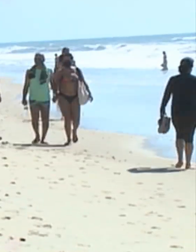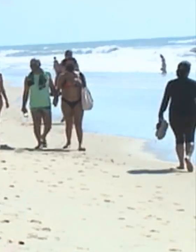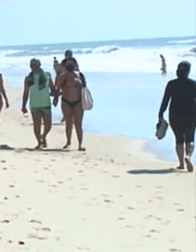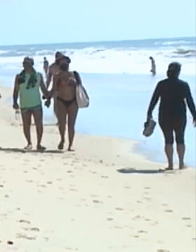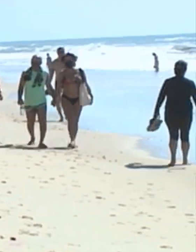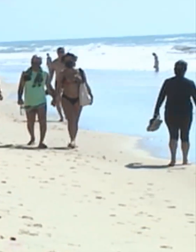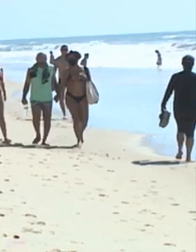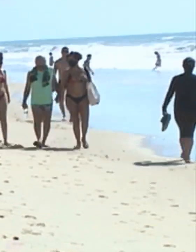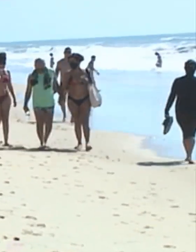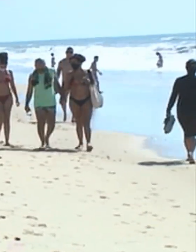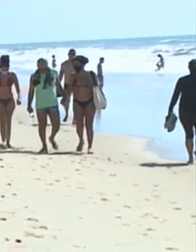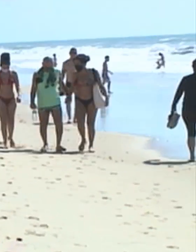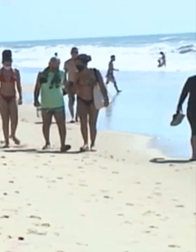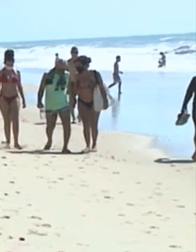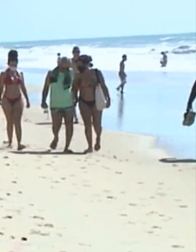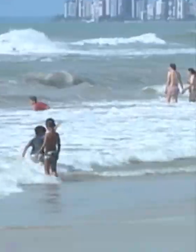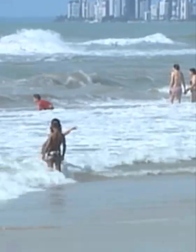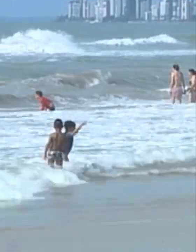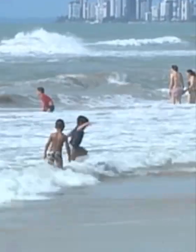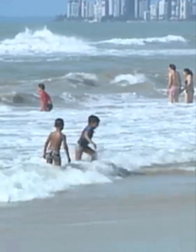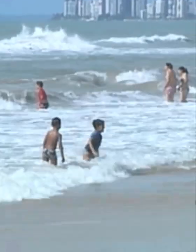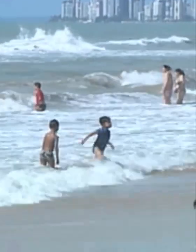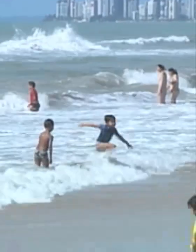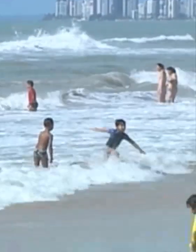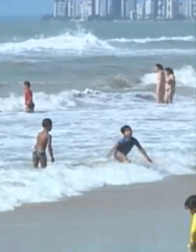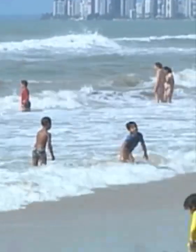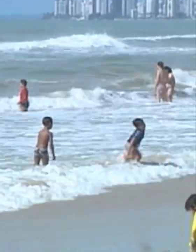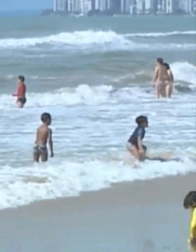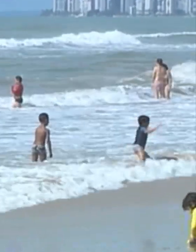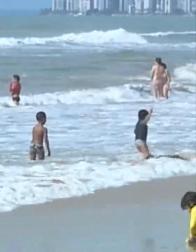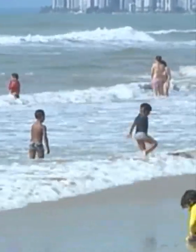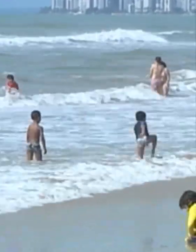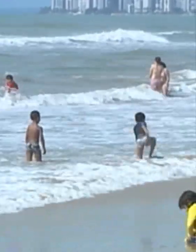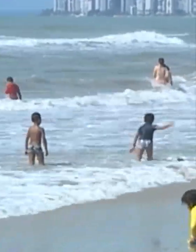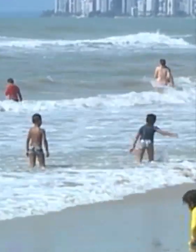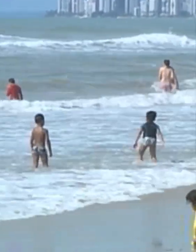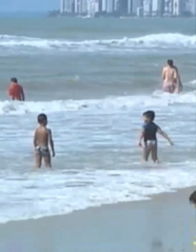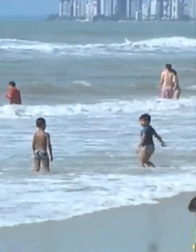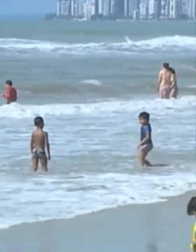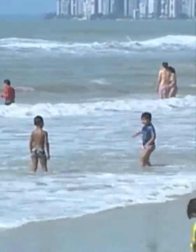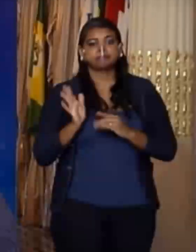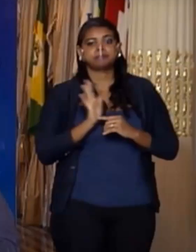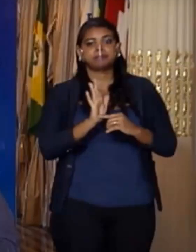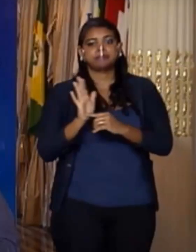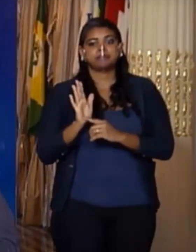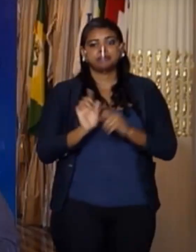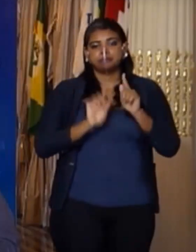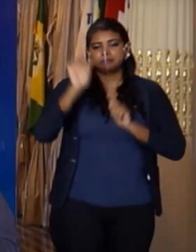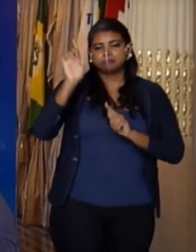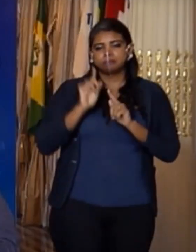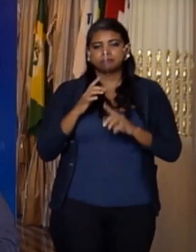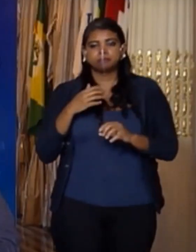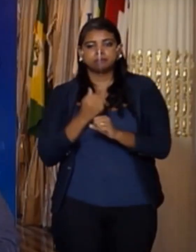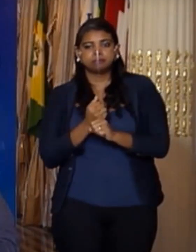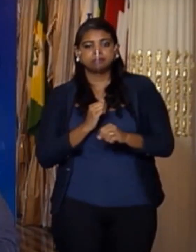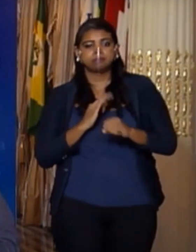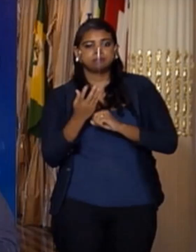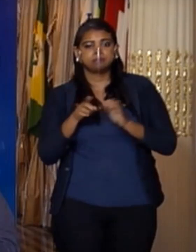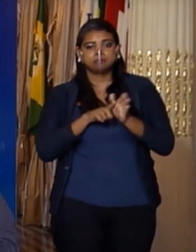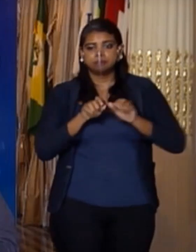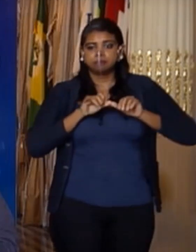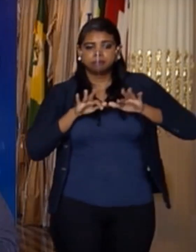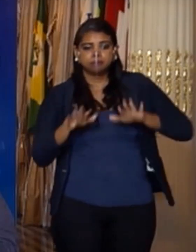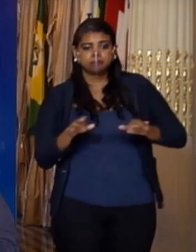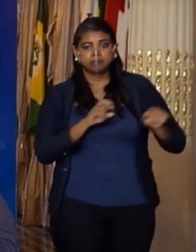aumento de casos de infectados pelo novo coronavírus já nas próximas semanas. Os dados epidemiológicos dessa e da